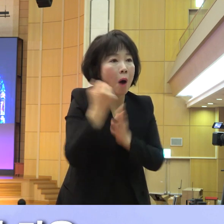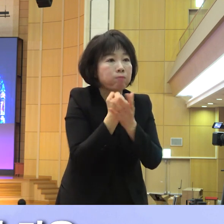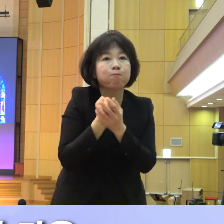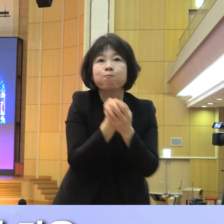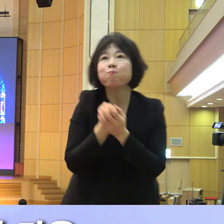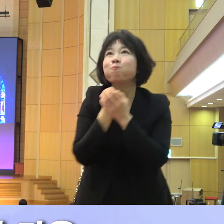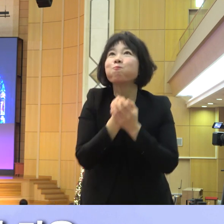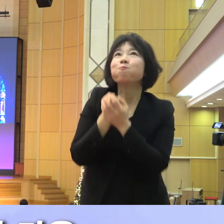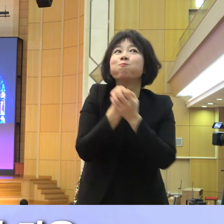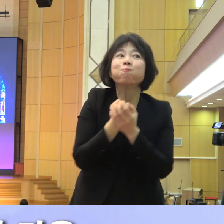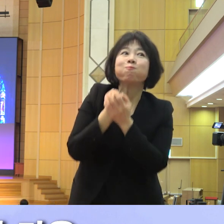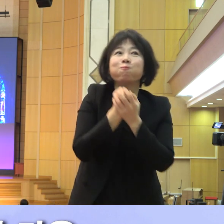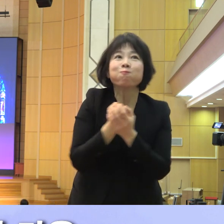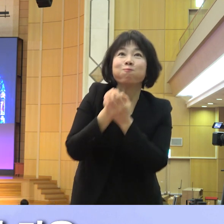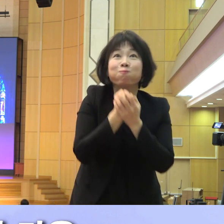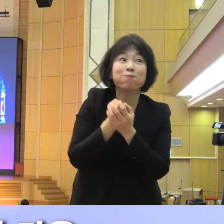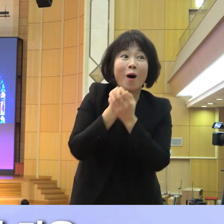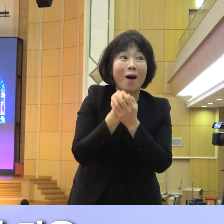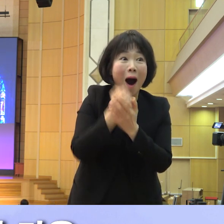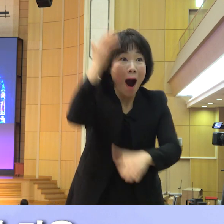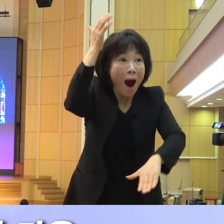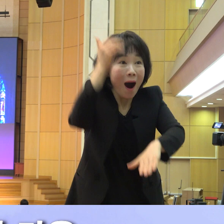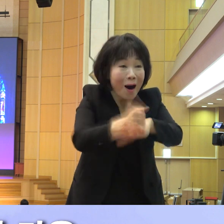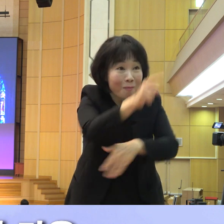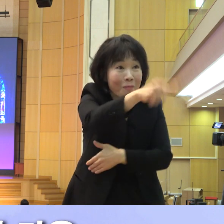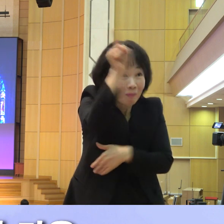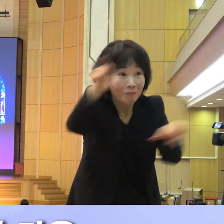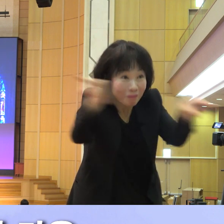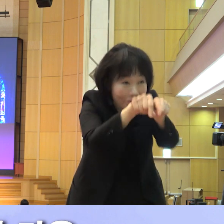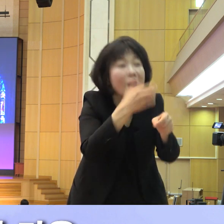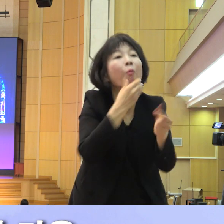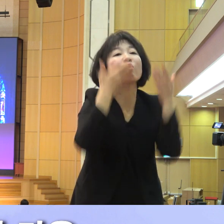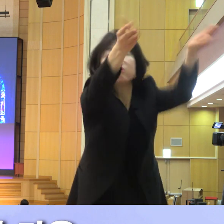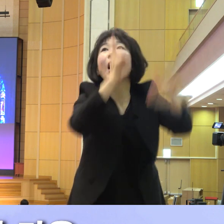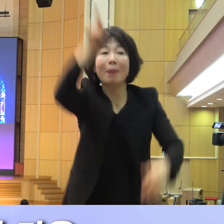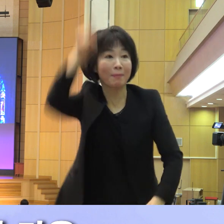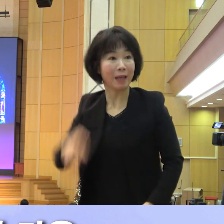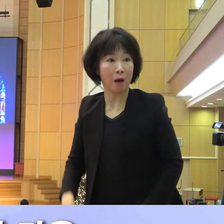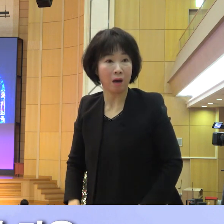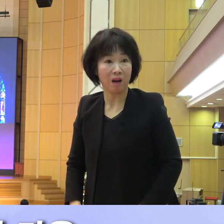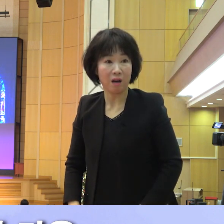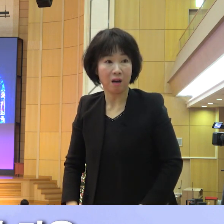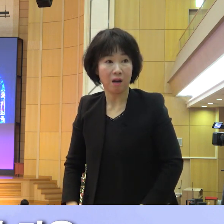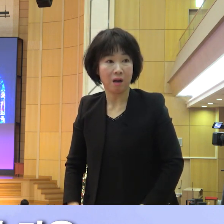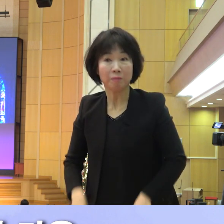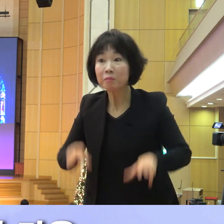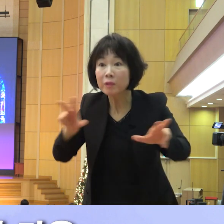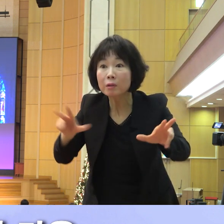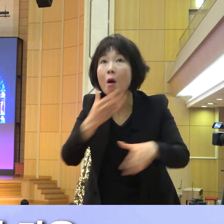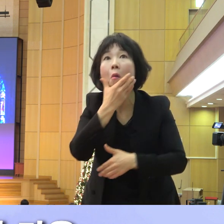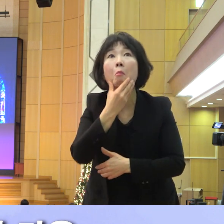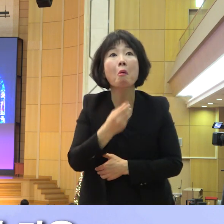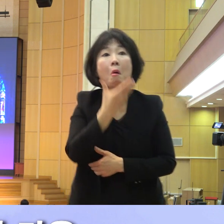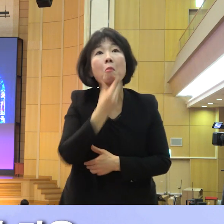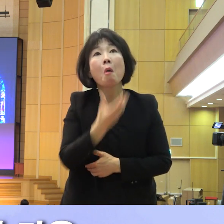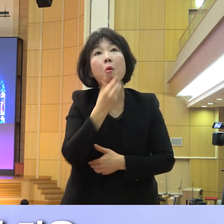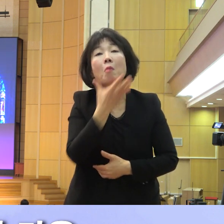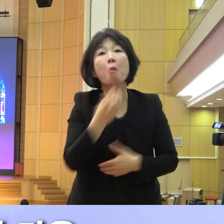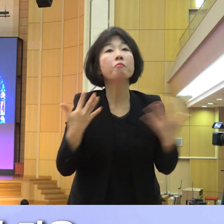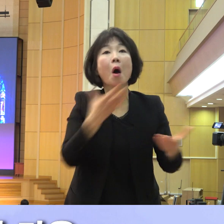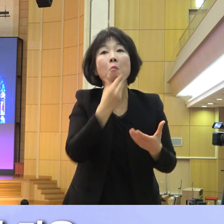하면, 안 되는 것도 되게 하시는 하나님은 되게 하시는 것입니다. 없는 것도 있는 것처럼 부르시는 하나님이신